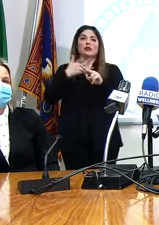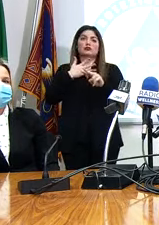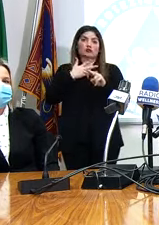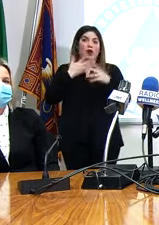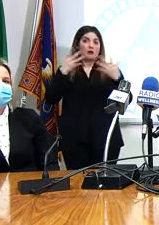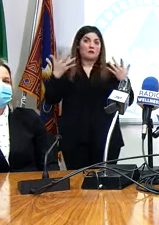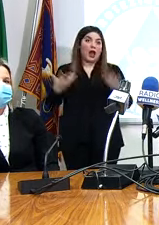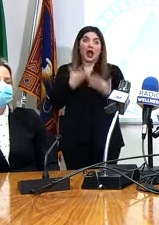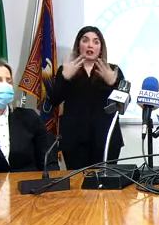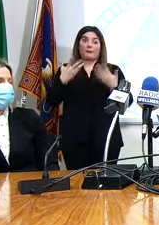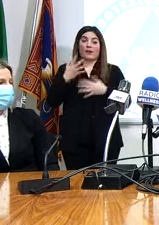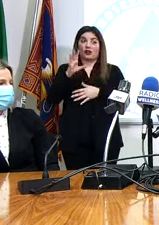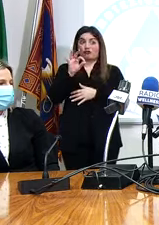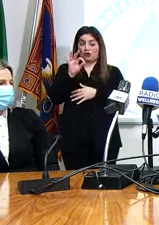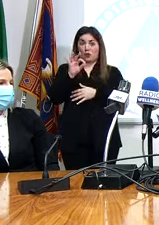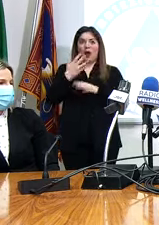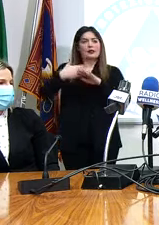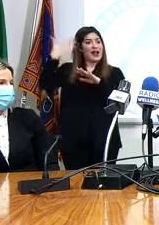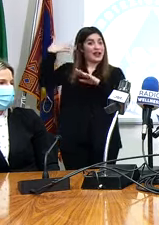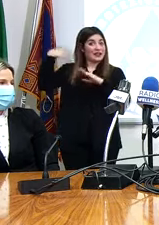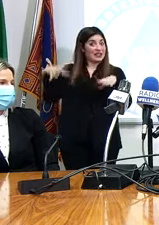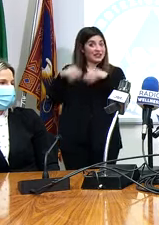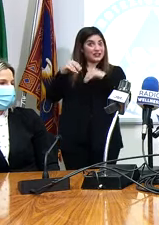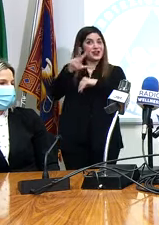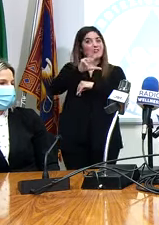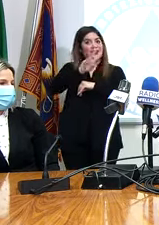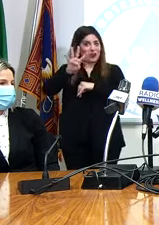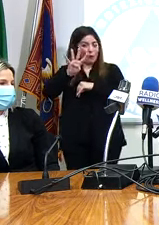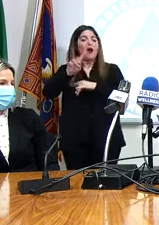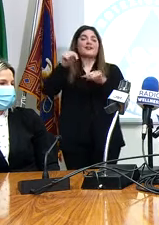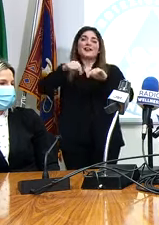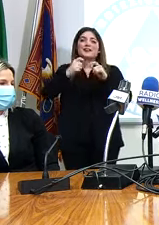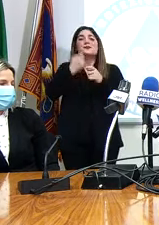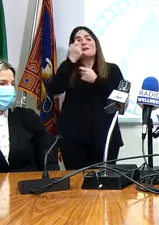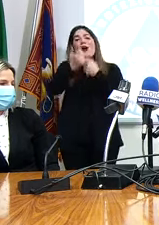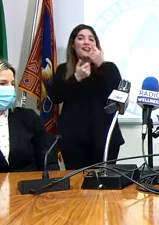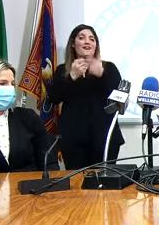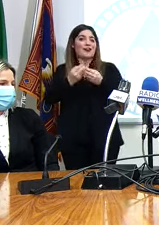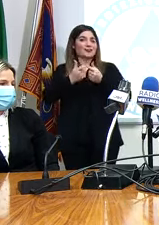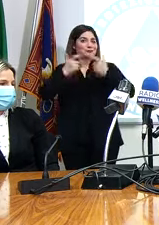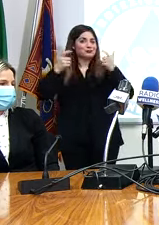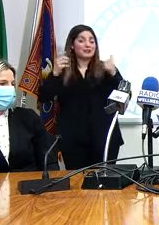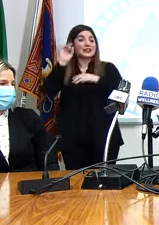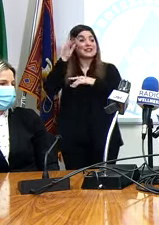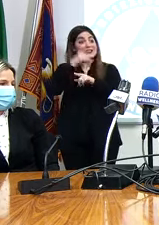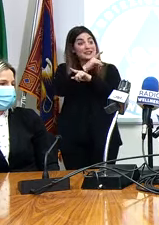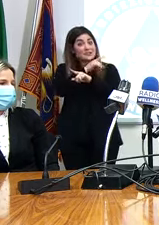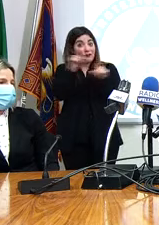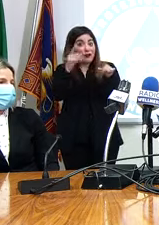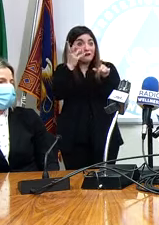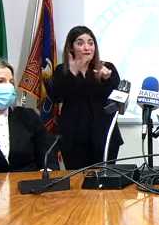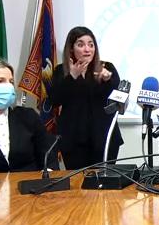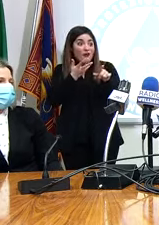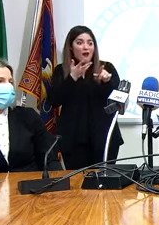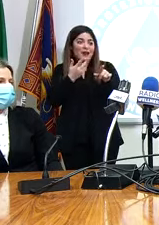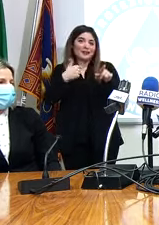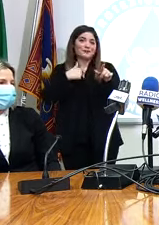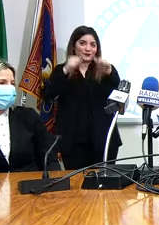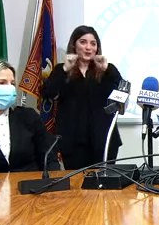abbiamo allestite le prime erano 34, adesso stanno crescendo, ma comunque se volete ve le faccio io. In